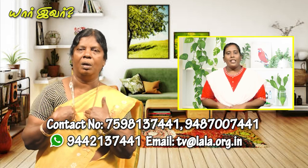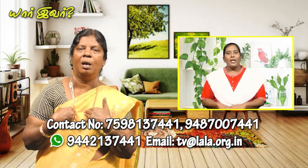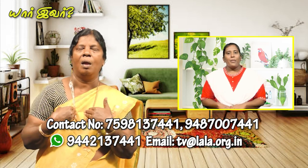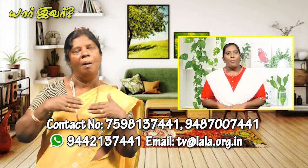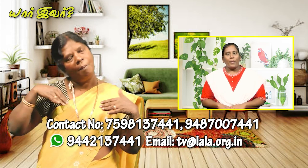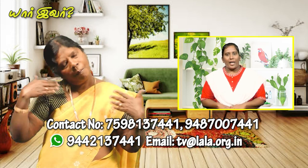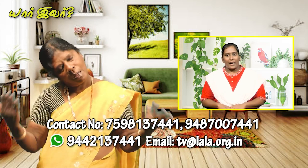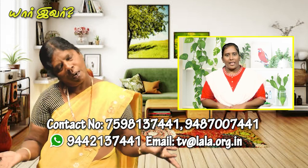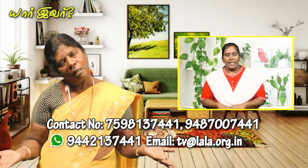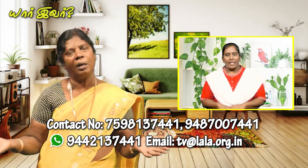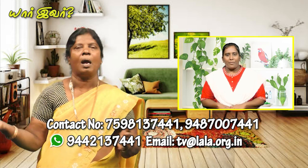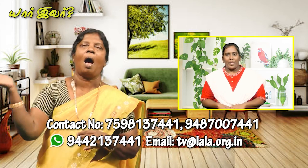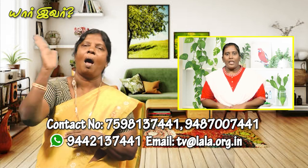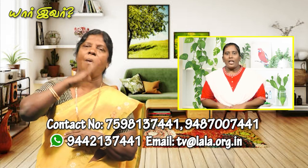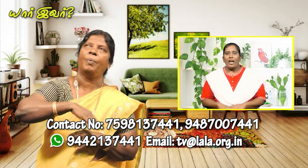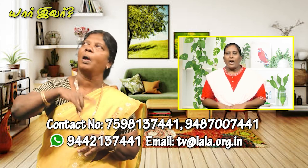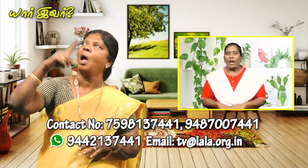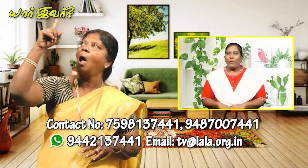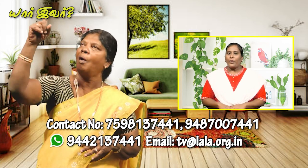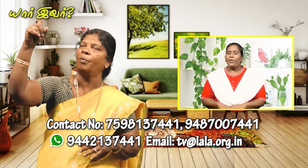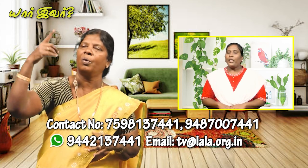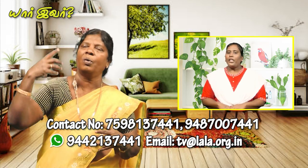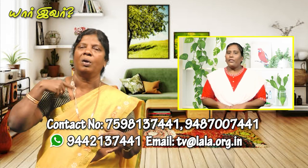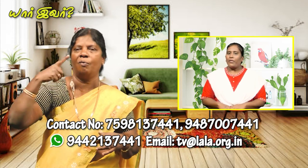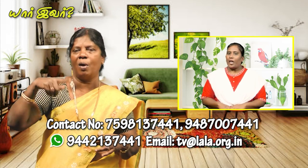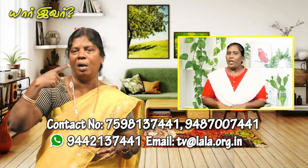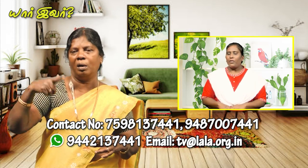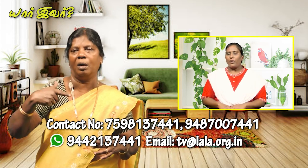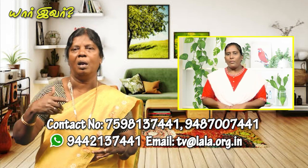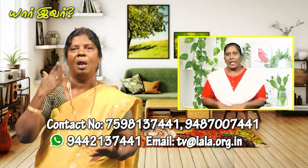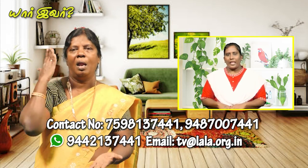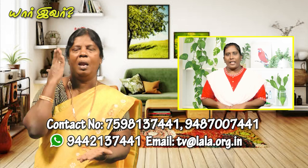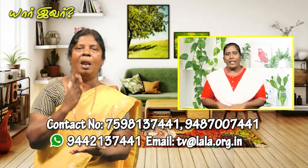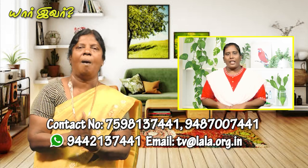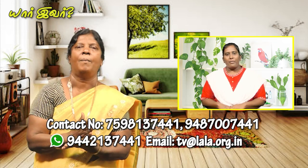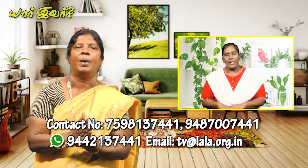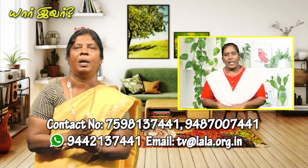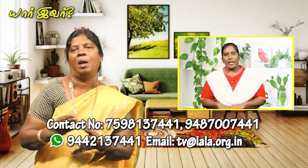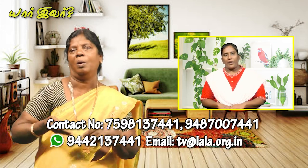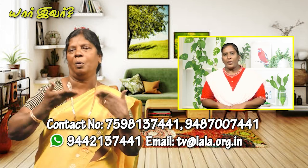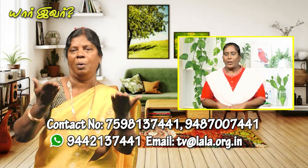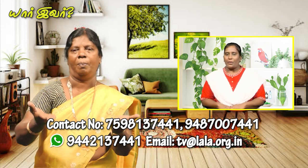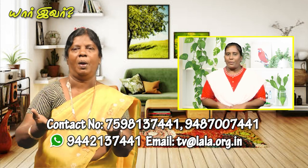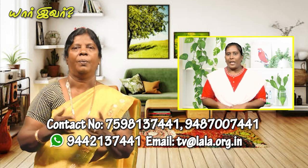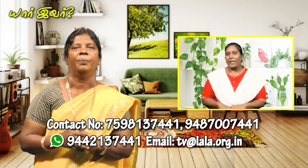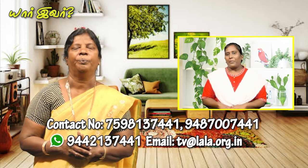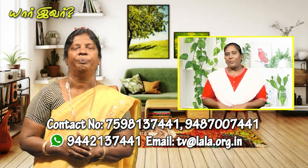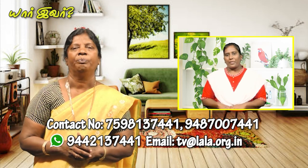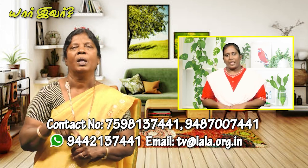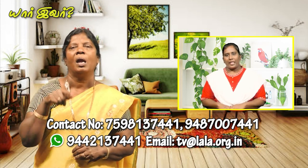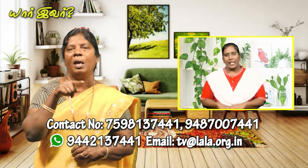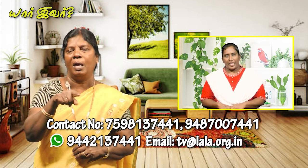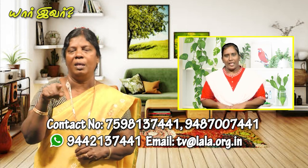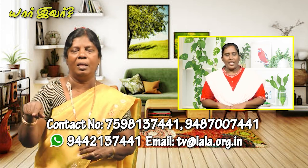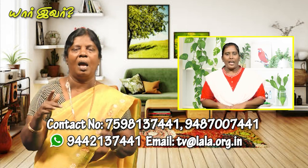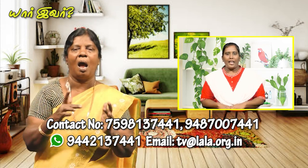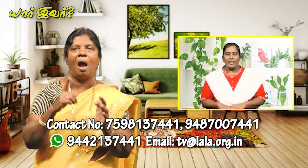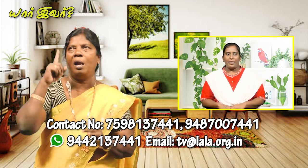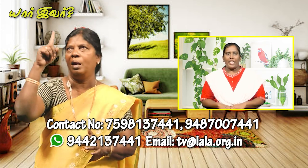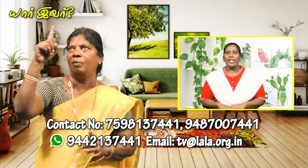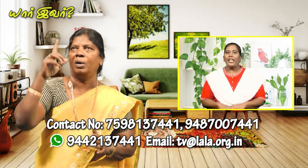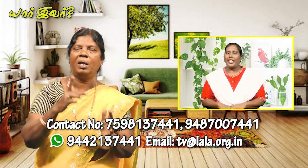கொடுத்து மரணத்திற்கு பின் அவரோடு வாழுவோம் என்ற நம்பிக்கையும் கொடுப்பார்.